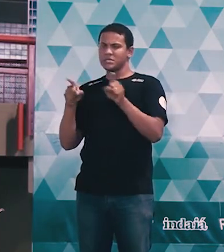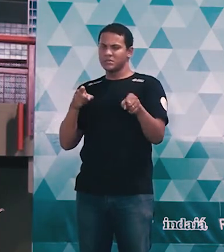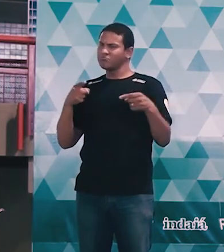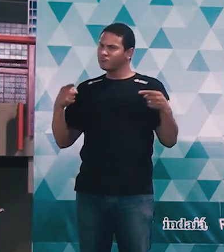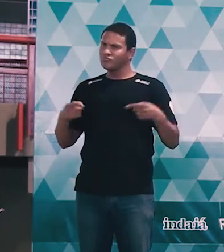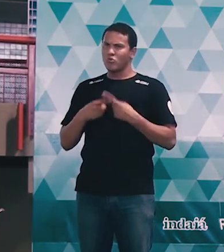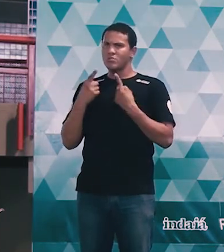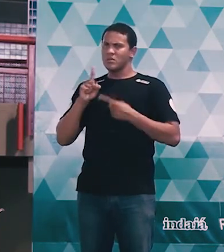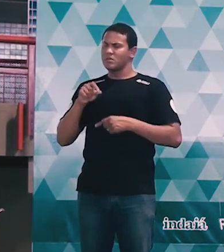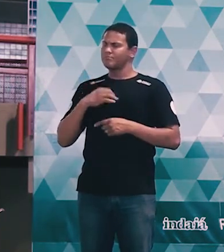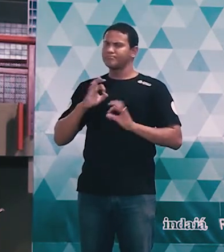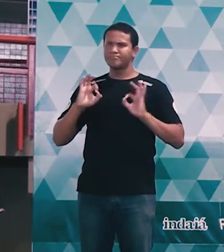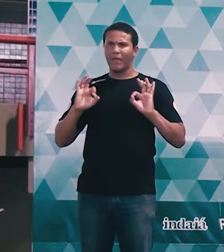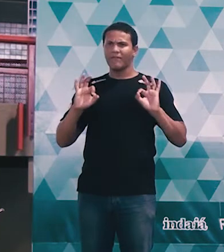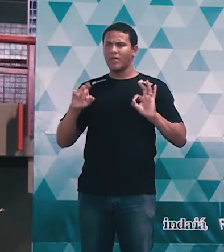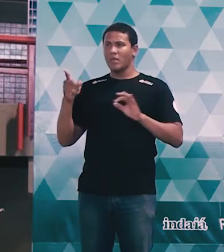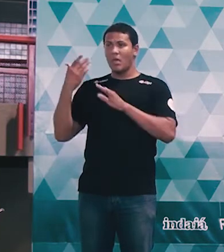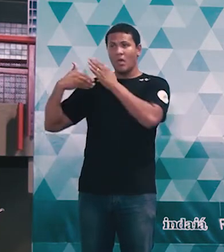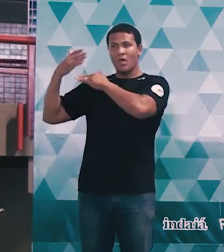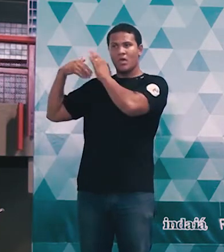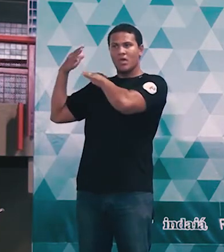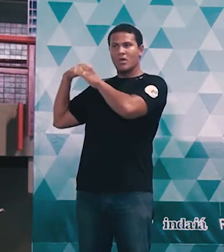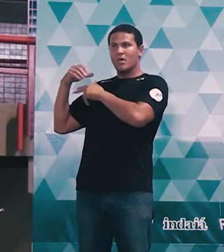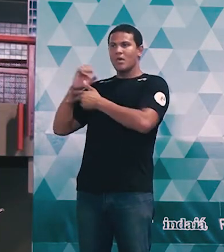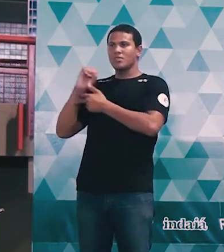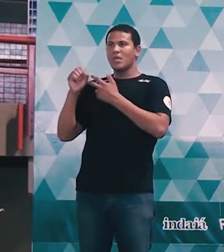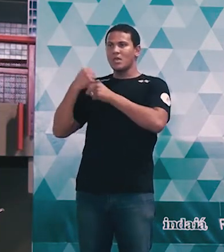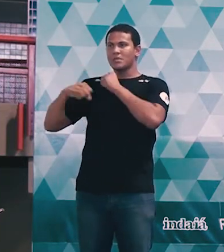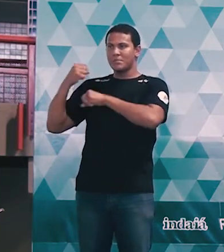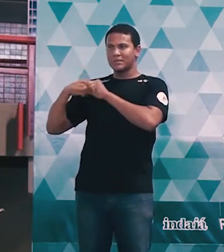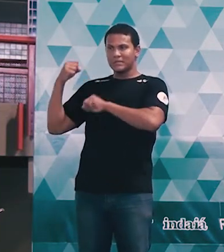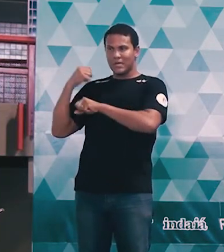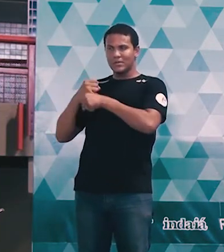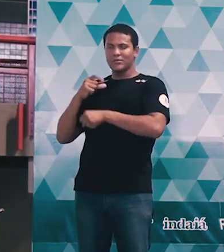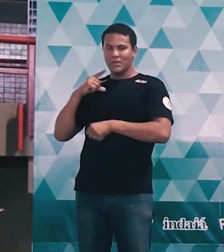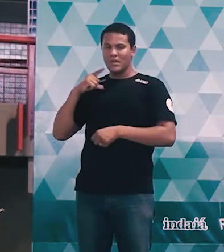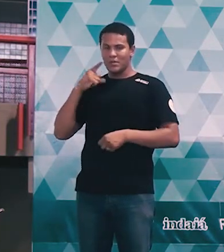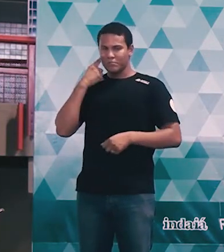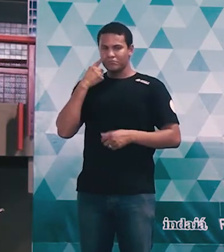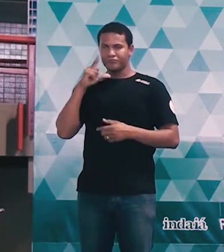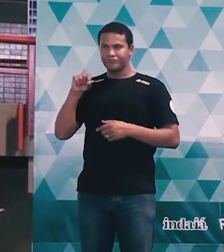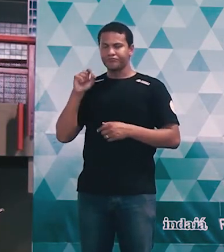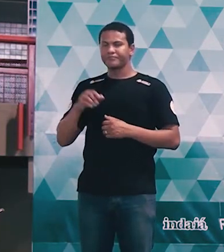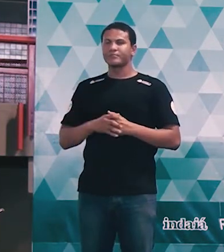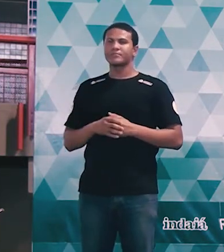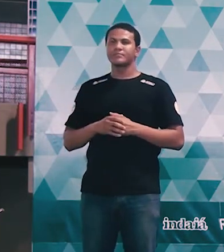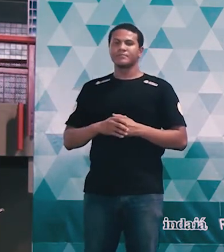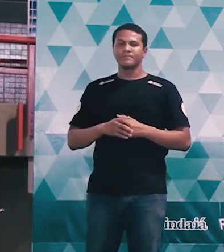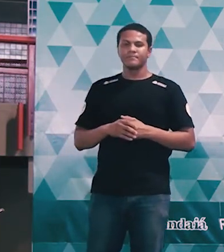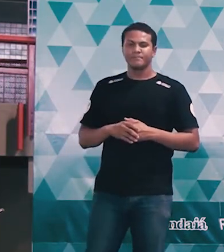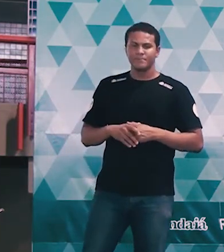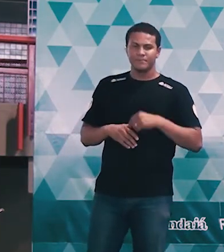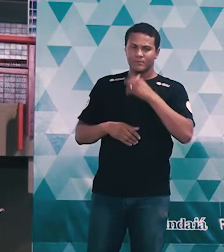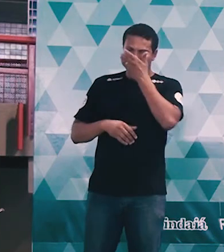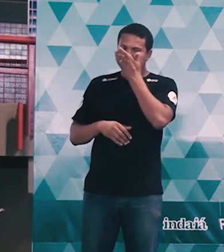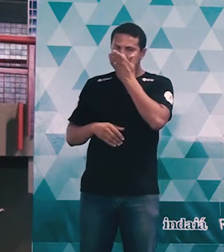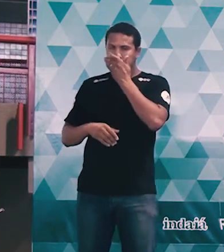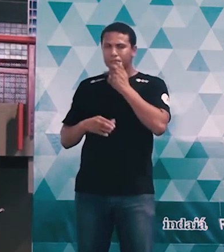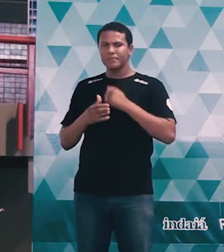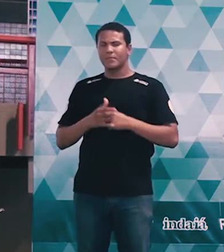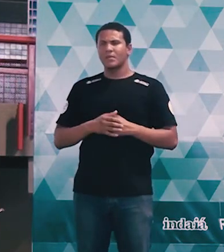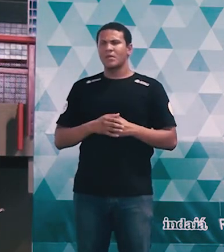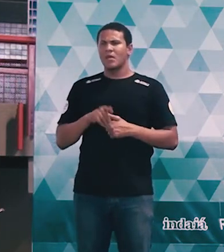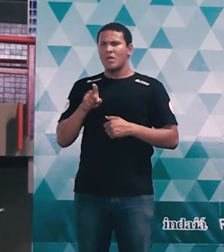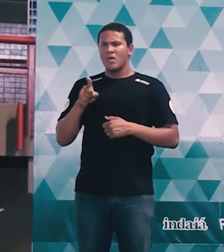questões tiradas das últimas provas do Enem. Certo? Então vejam só. Eu queria que vocês pegassem